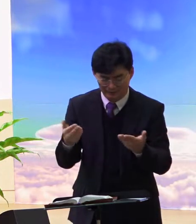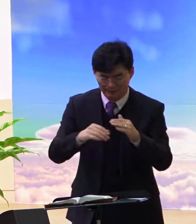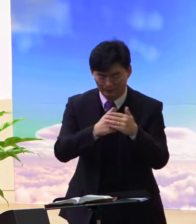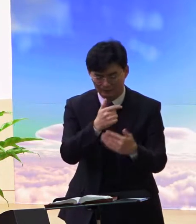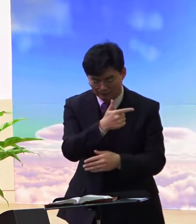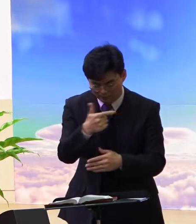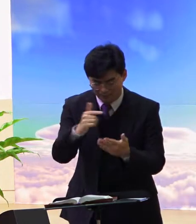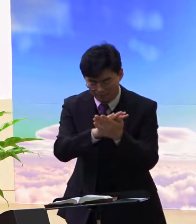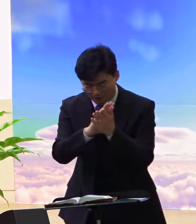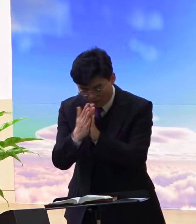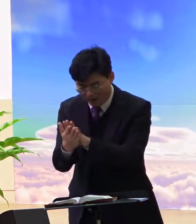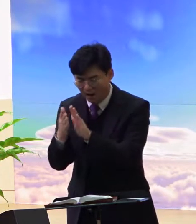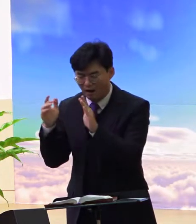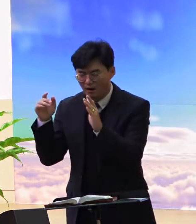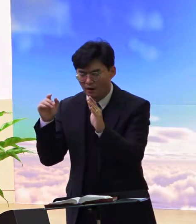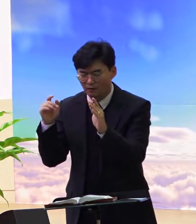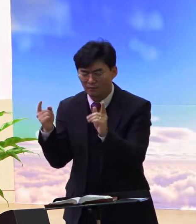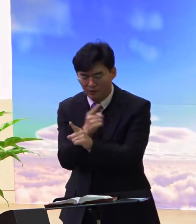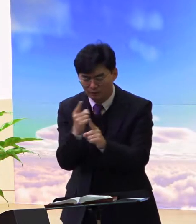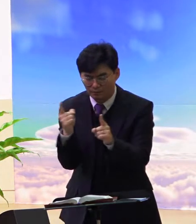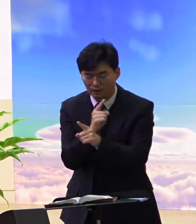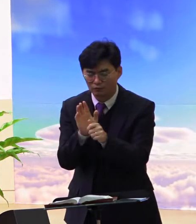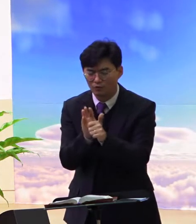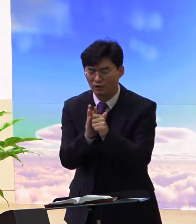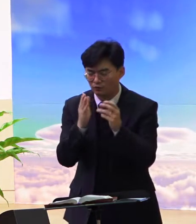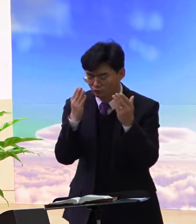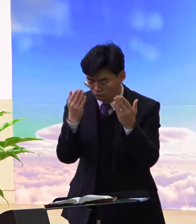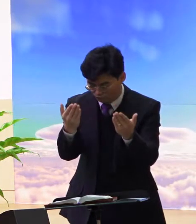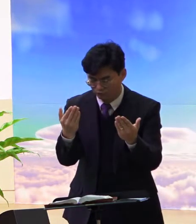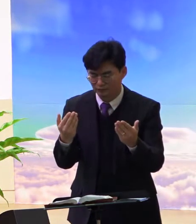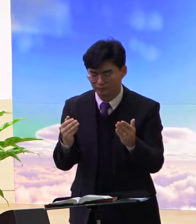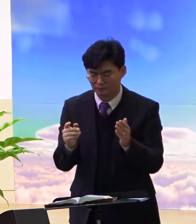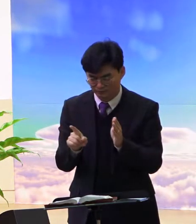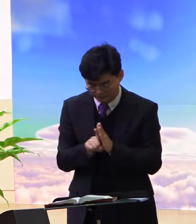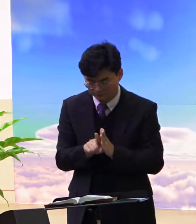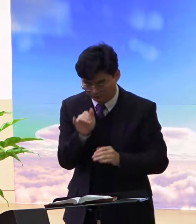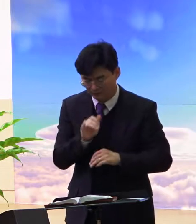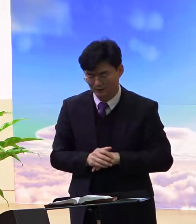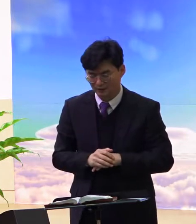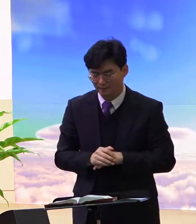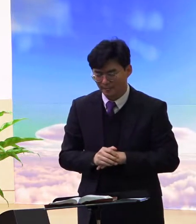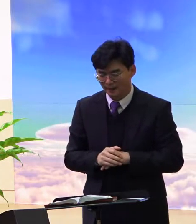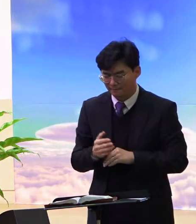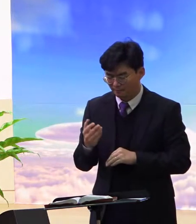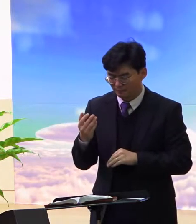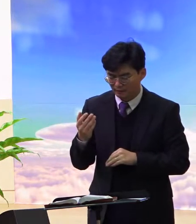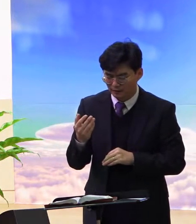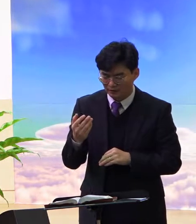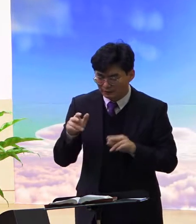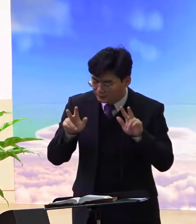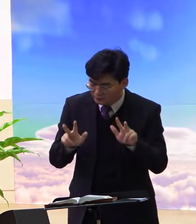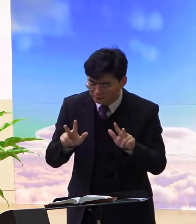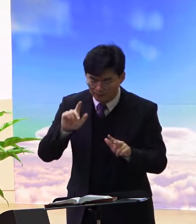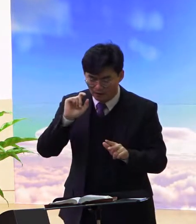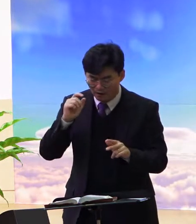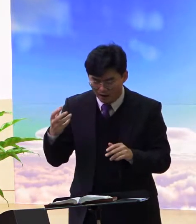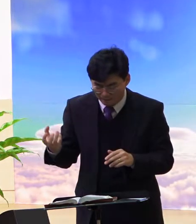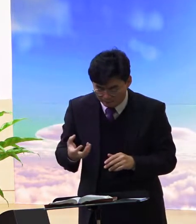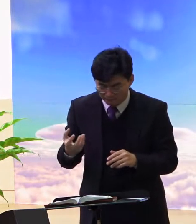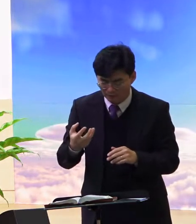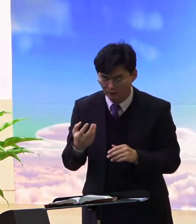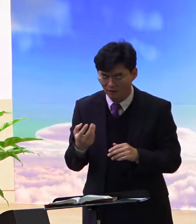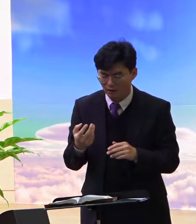있음을 확실하게 믿습니다. 먼 훗날 지금의 아픔과 억울함이 등화되어